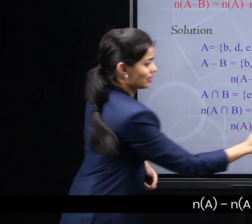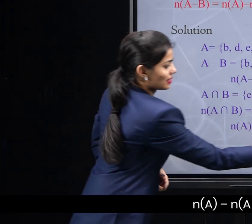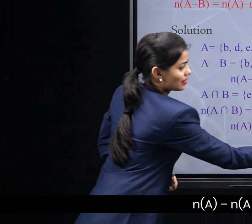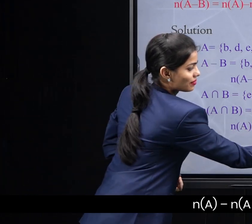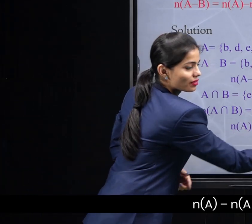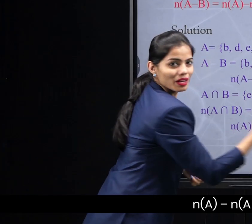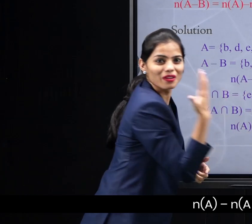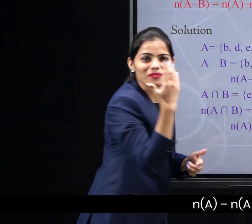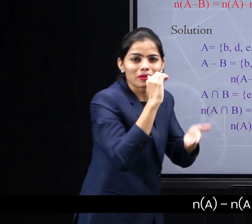में